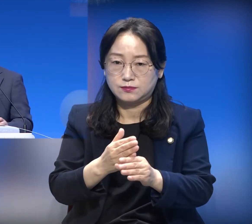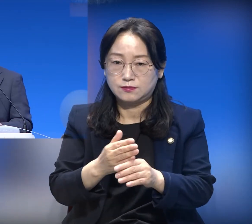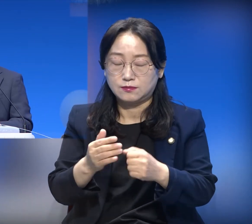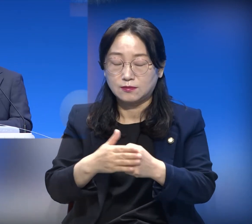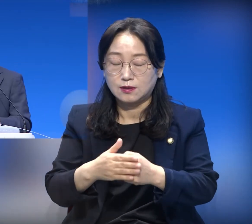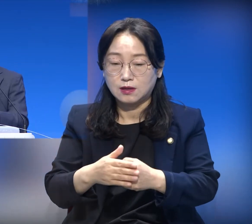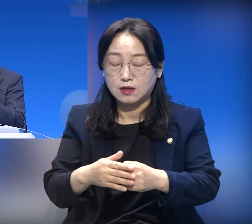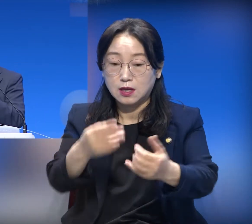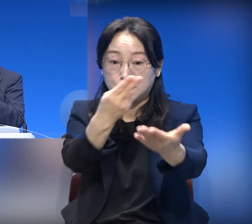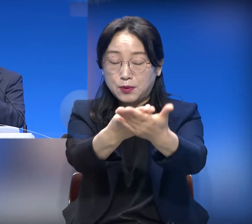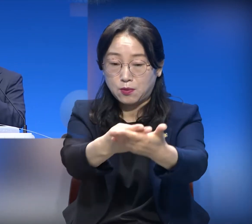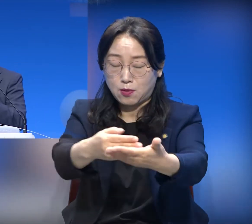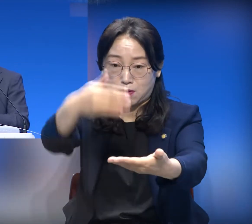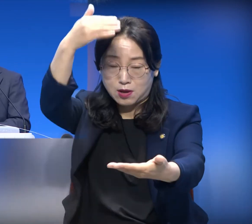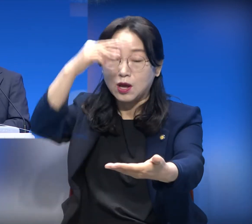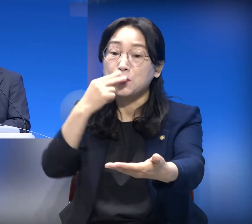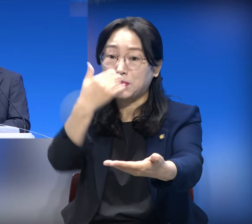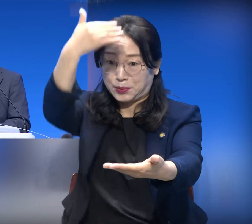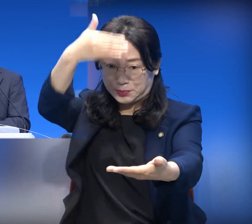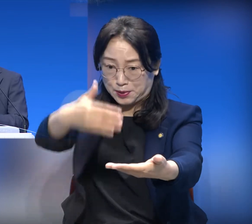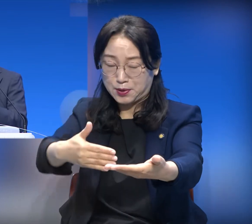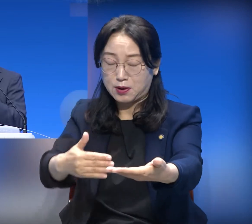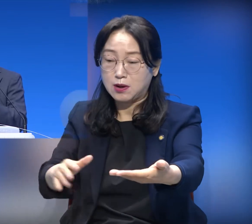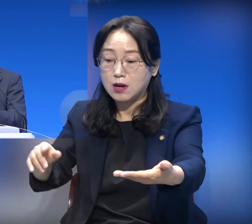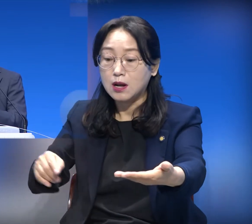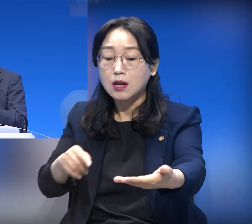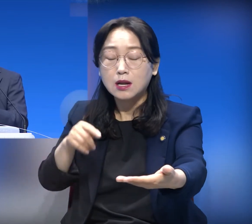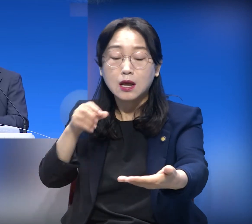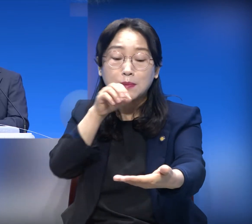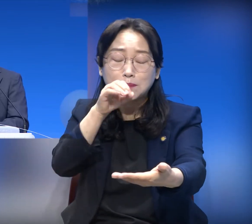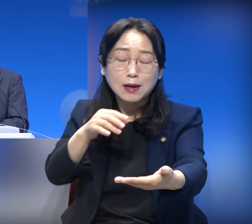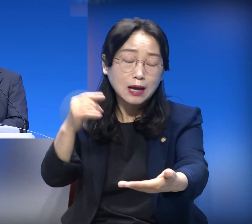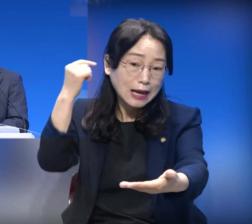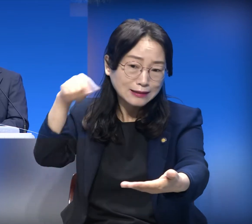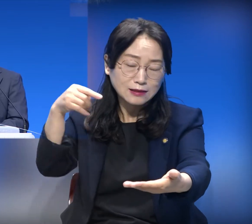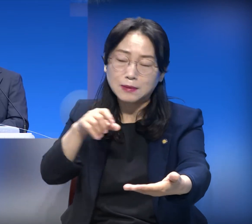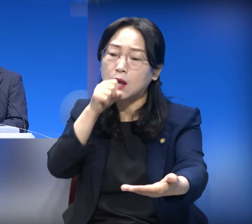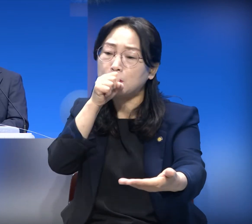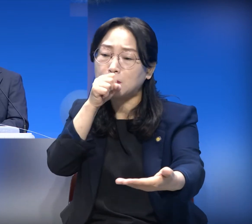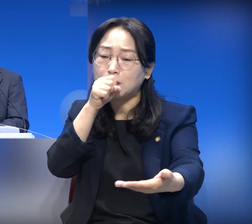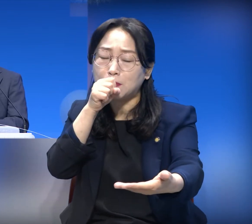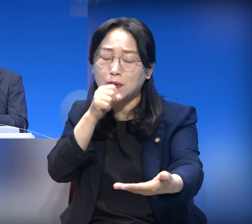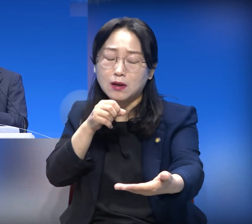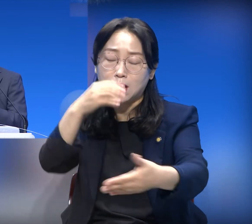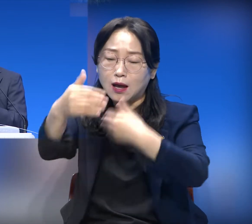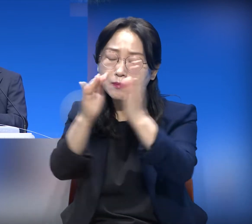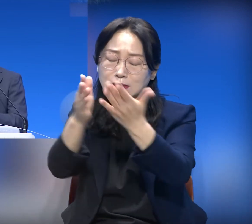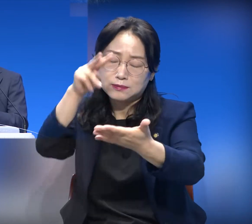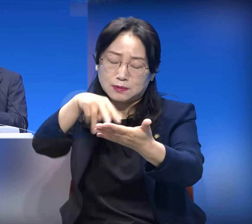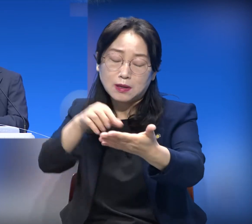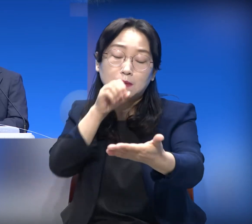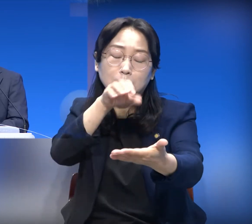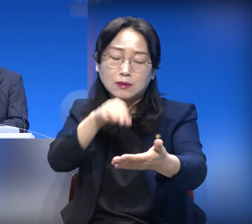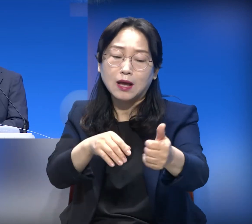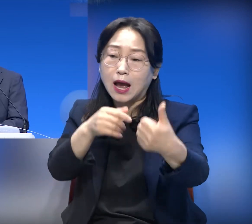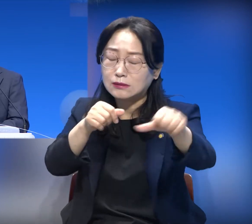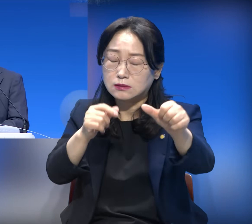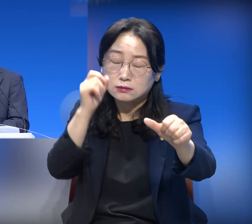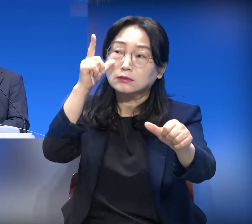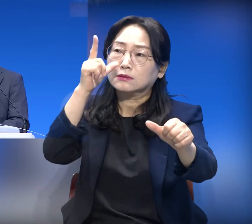앞에 유리벽이 막혔고 이제 마이크를 가지고 제가 성경을 읽고 기도해 드리니까 눈을 크게 뜨고 아멘 아멘